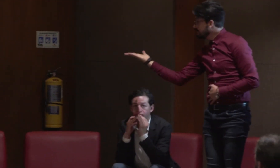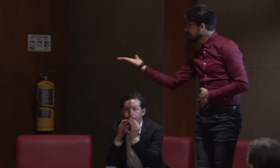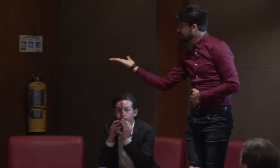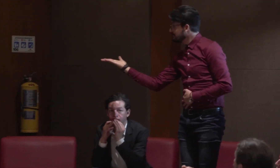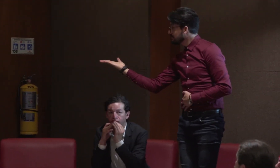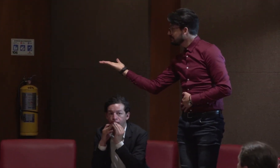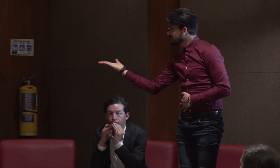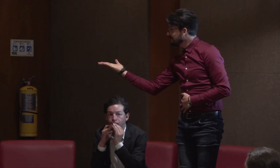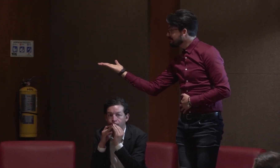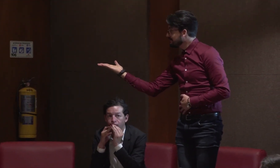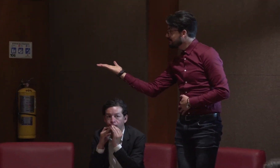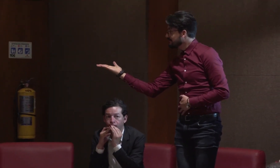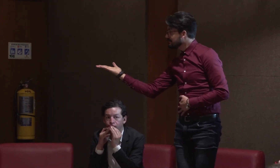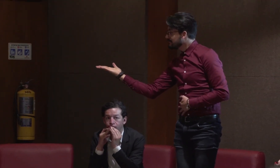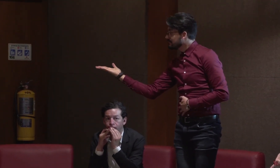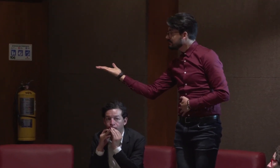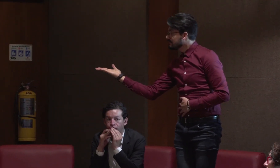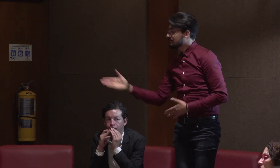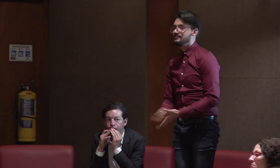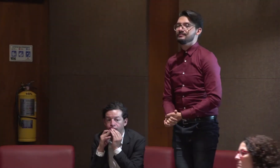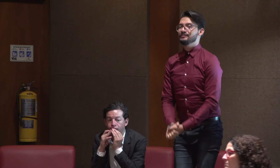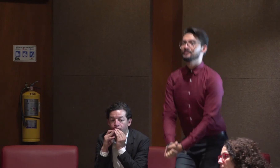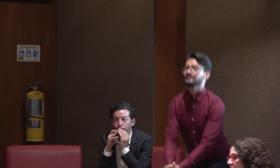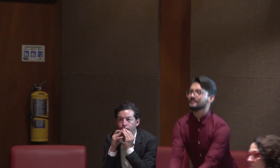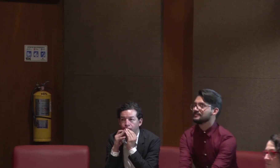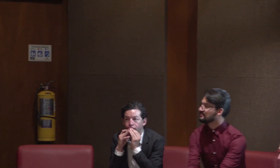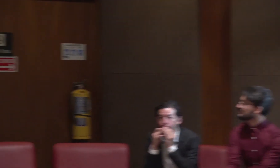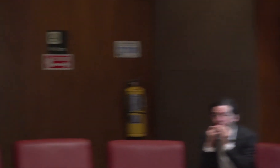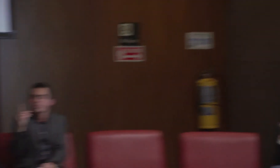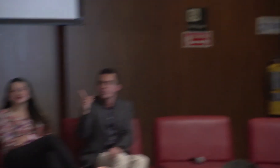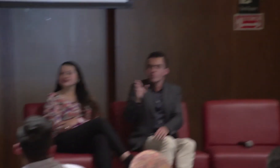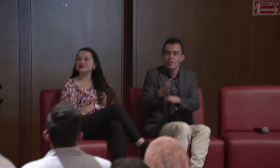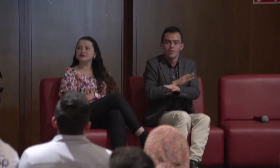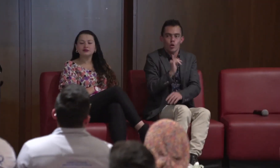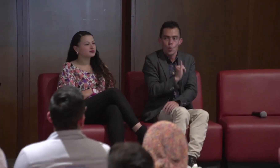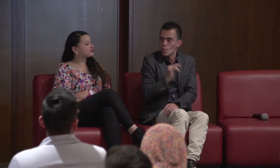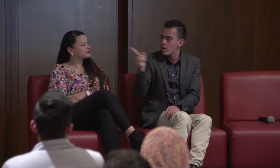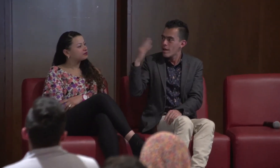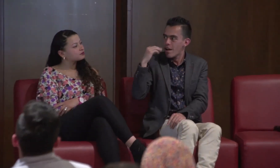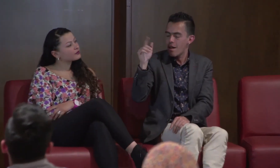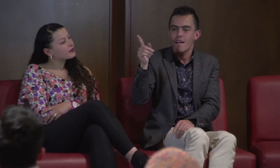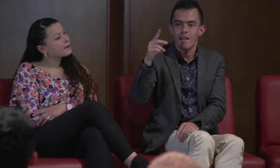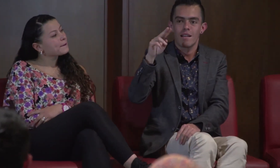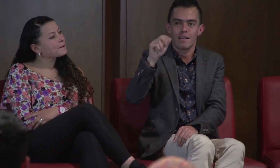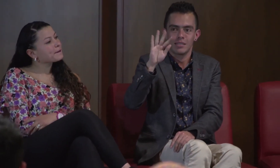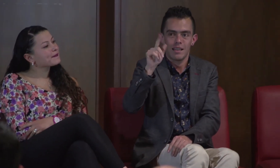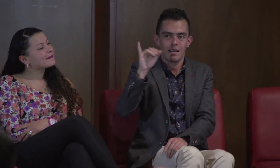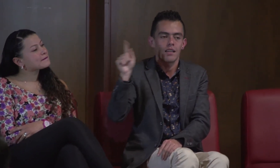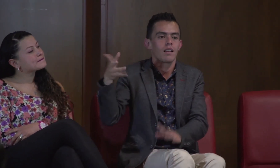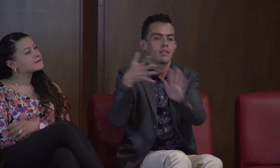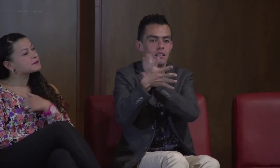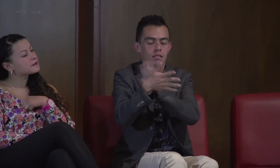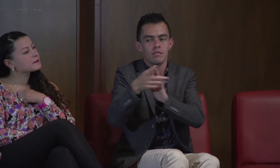Le damos la palabra entonces a la última persona. Bueno, Diego. Sí, quisiera agregar un poco respecto a lo que estaba